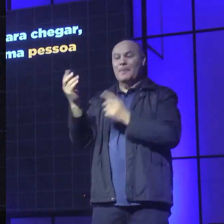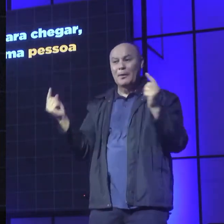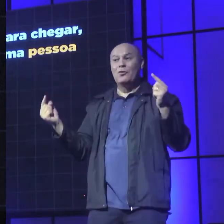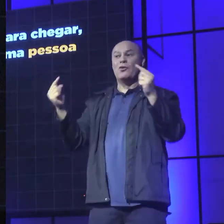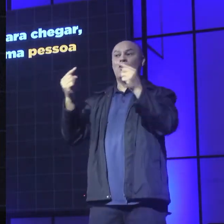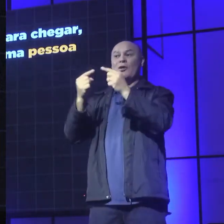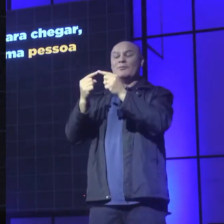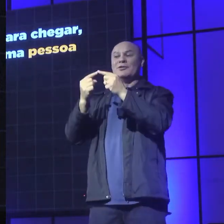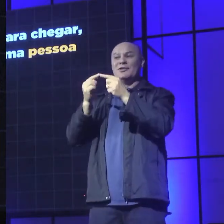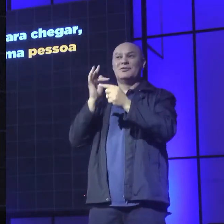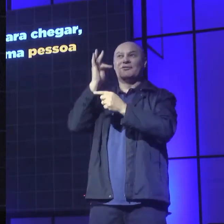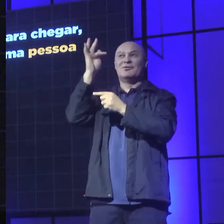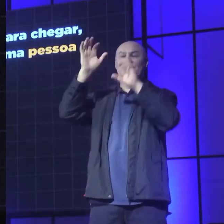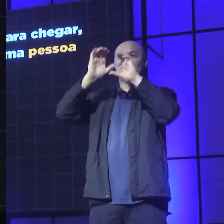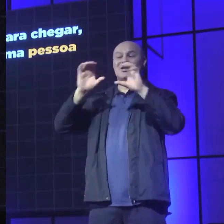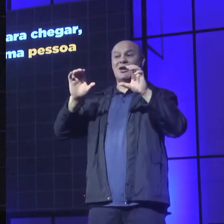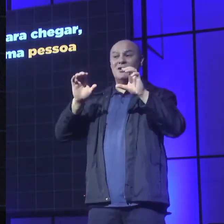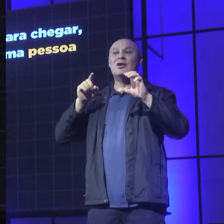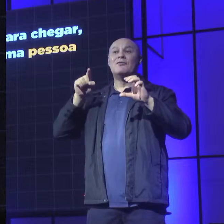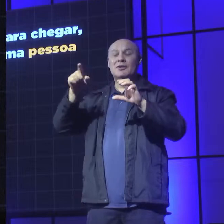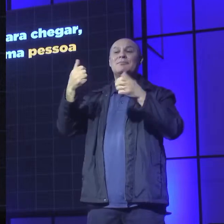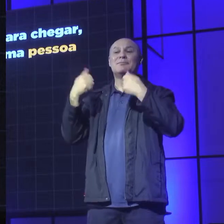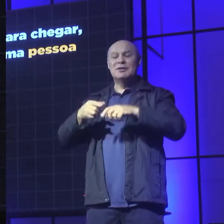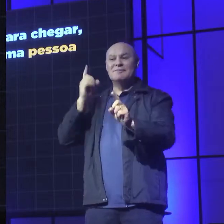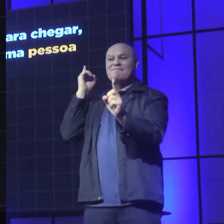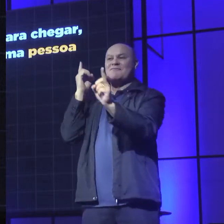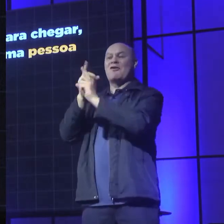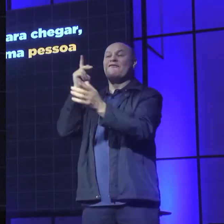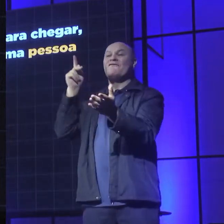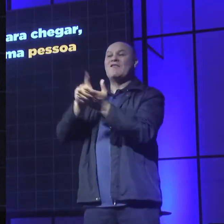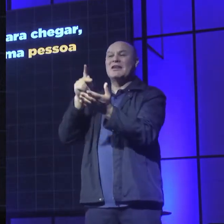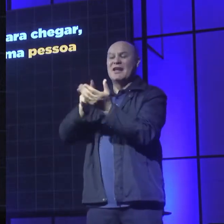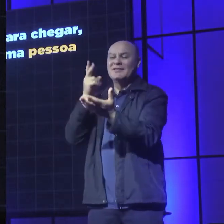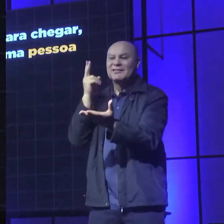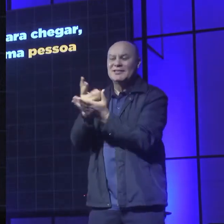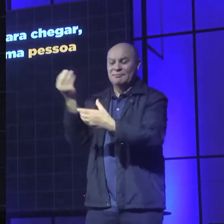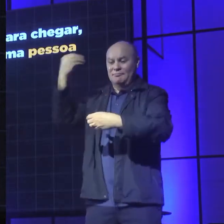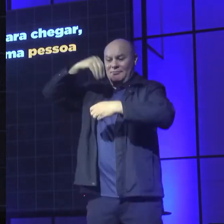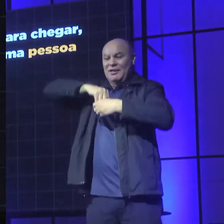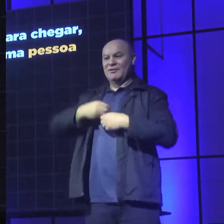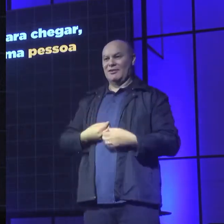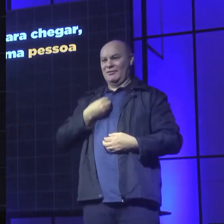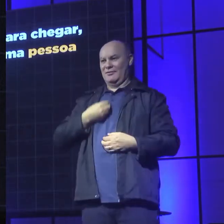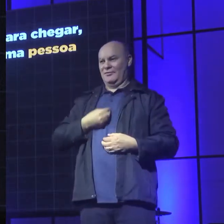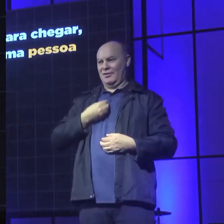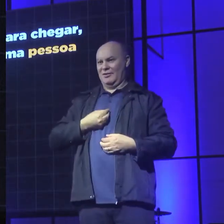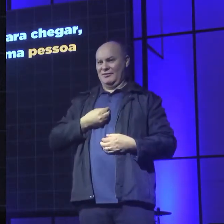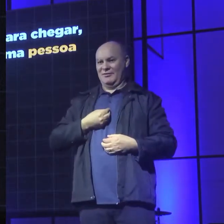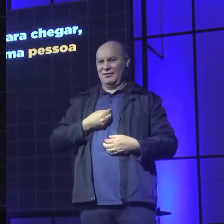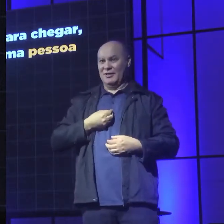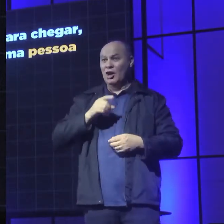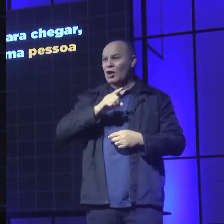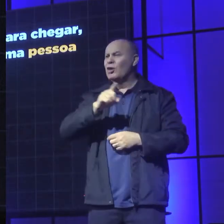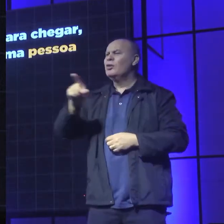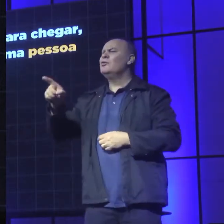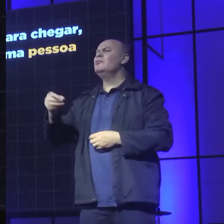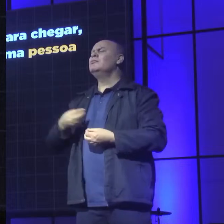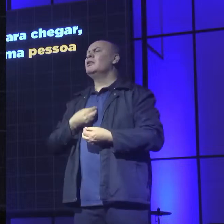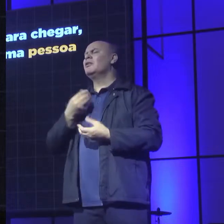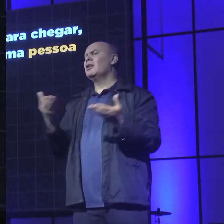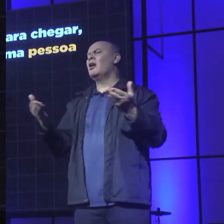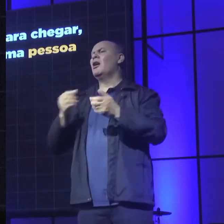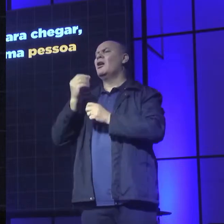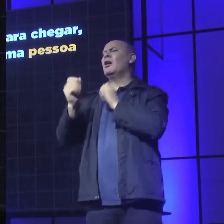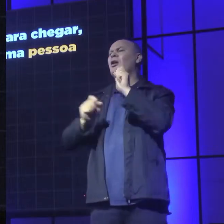vida, sendo honesto. O que tem movido a minha vida? O que tem me levado a viver os meus